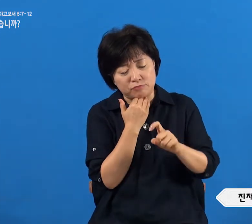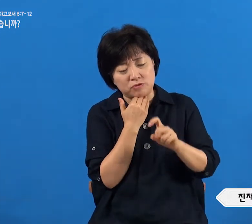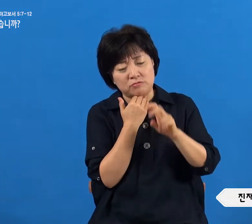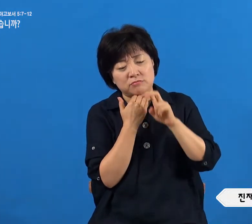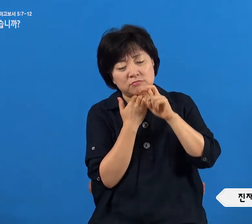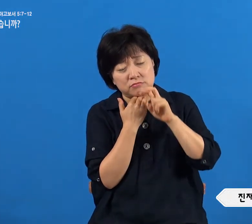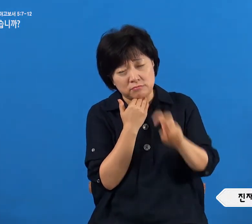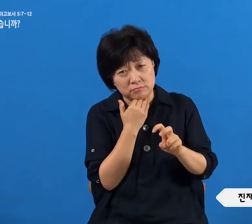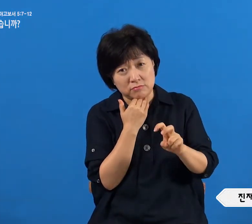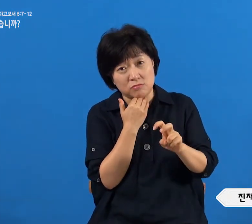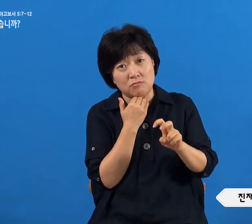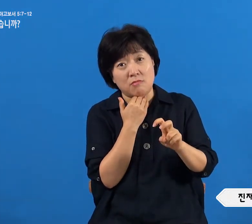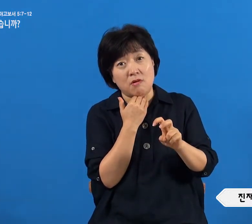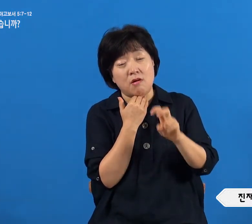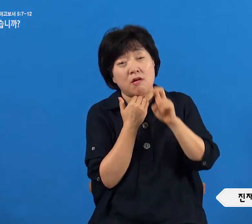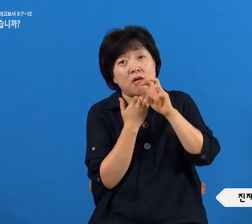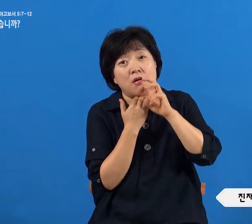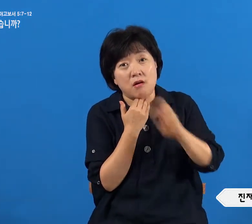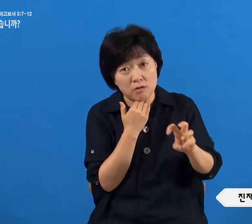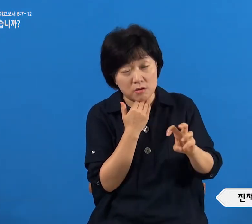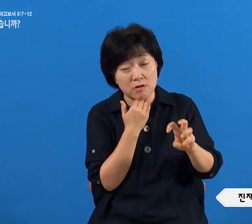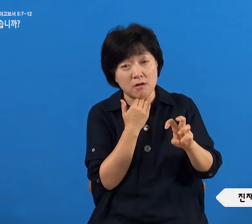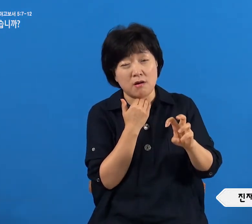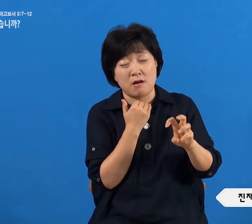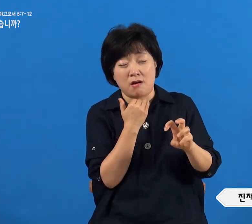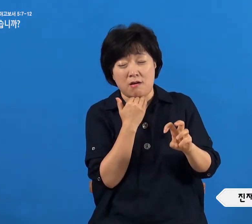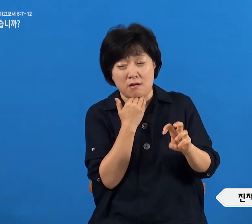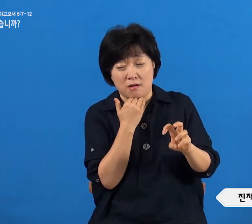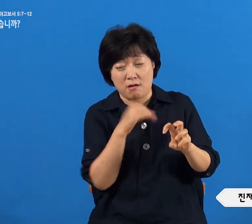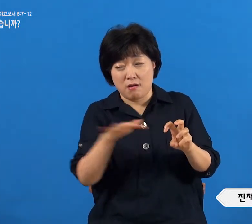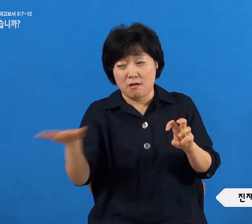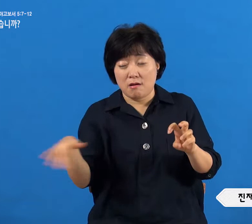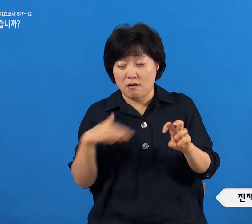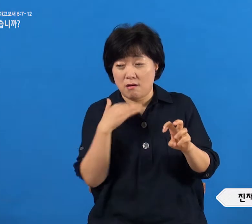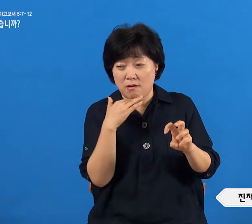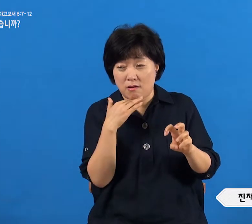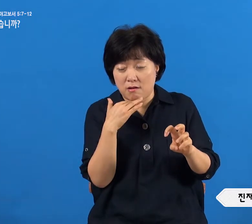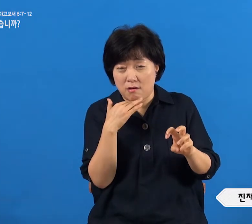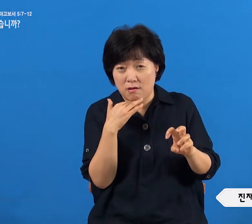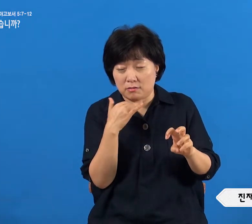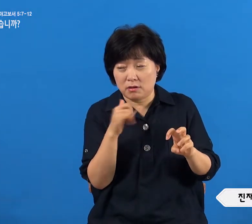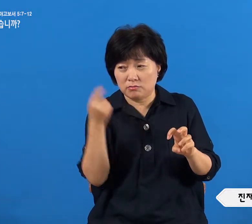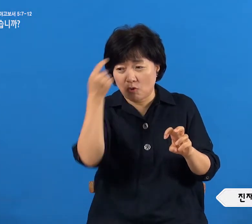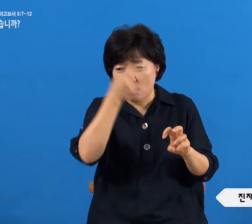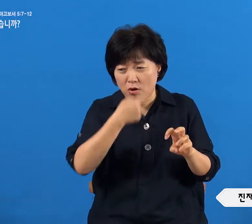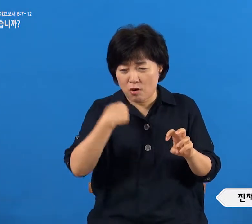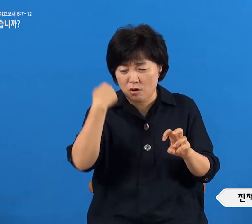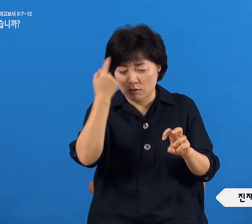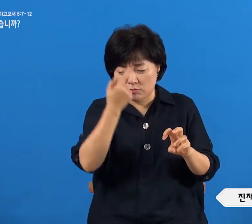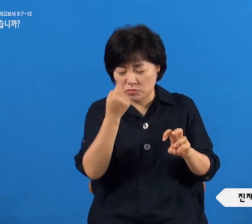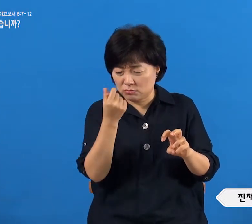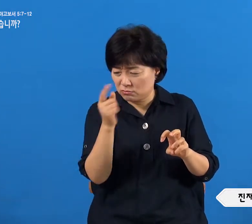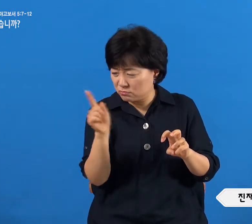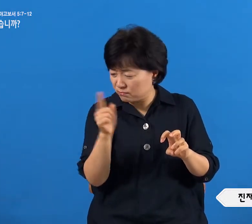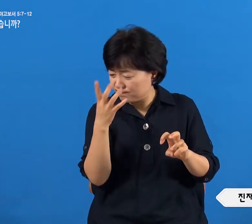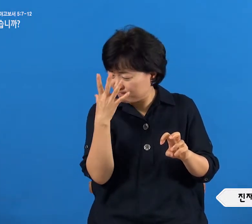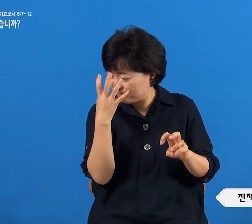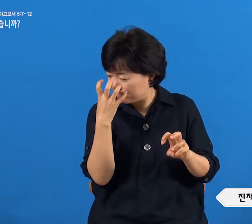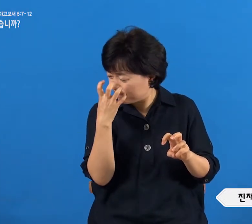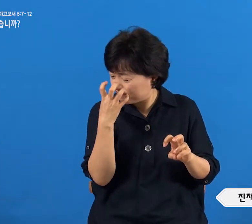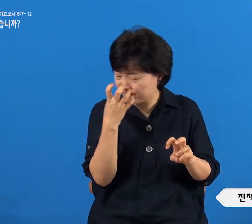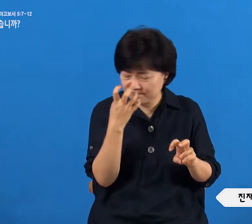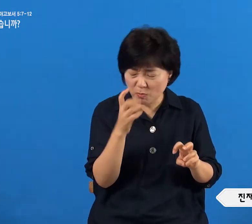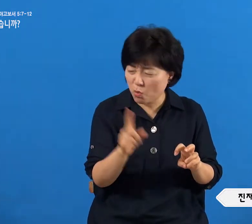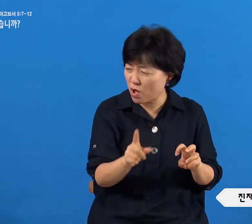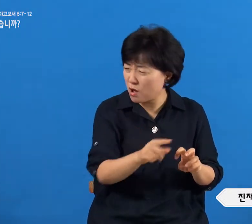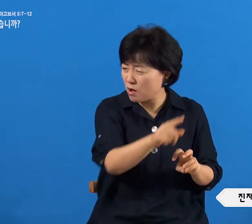20분이 됩니다. 20분이 30분이 됩니다. 모여있던 사람들의 얼굴이 점점 이그러지기